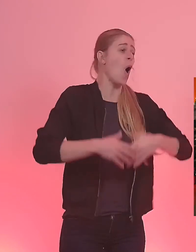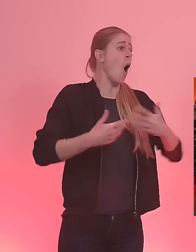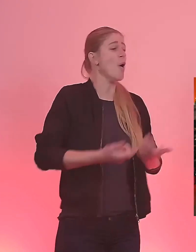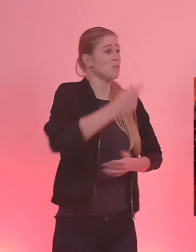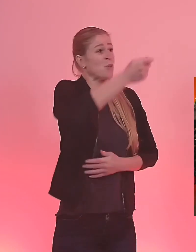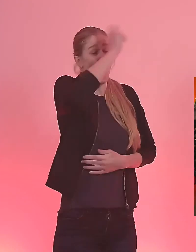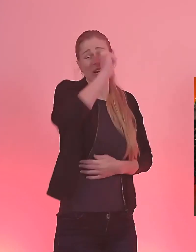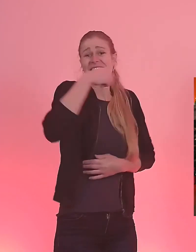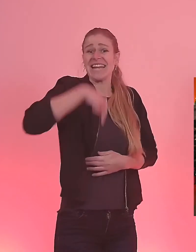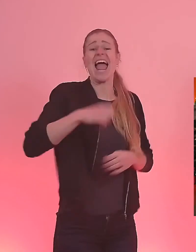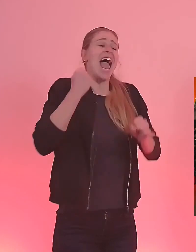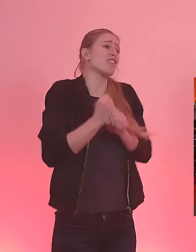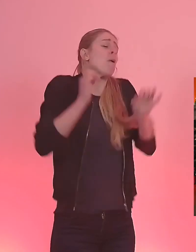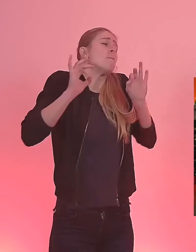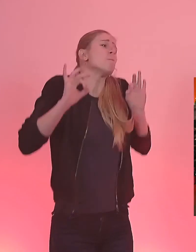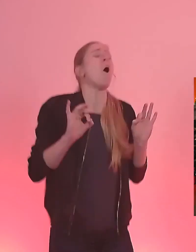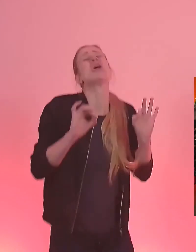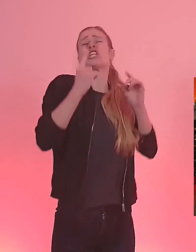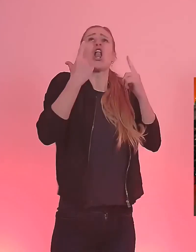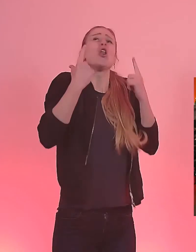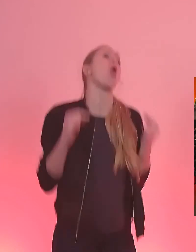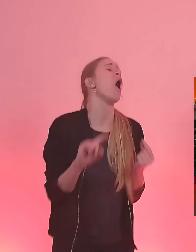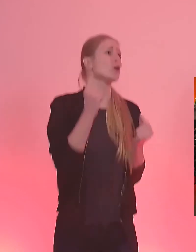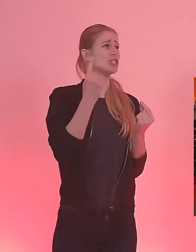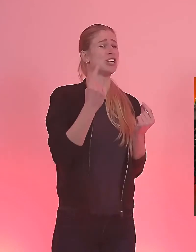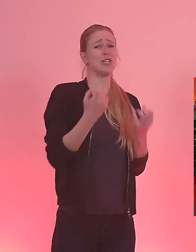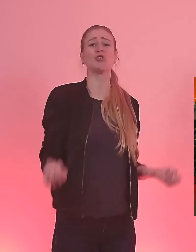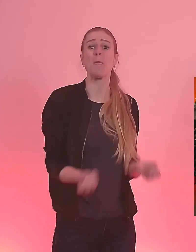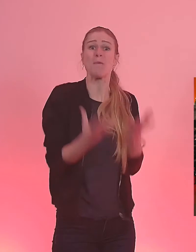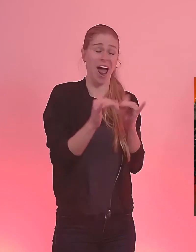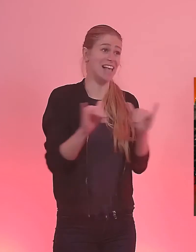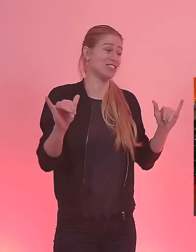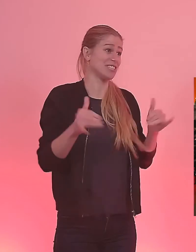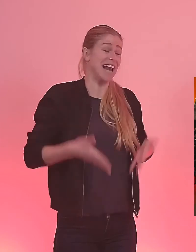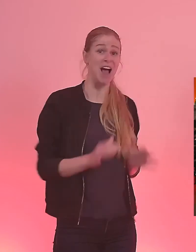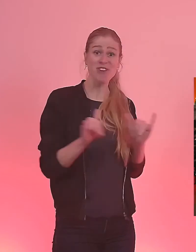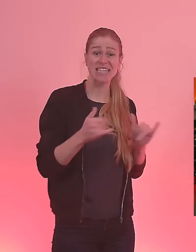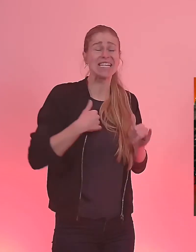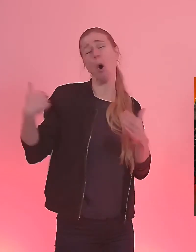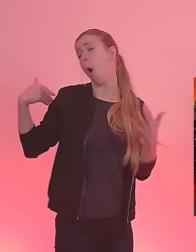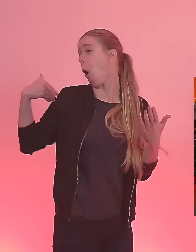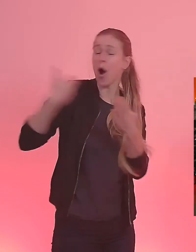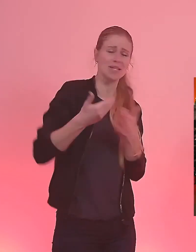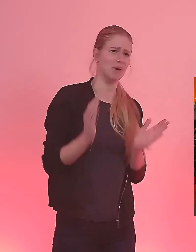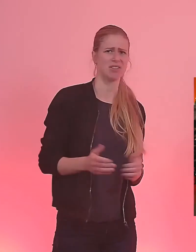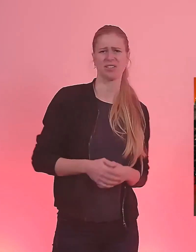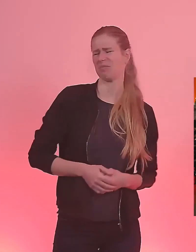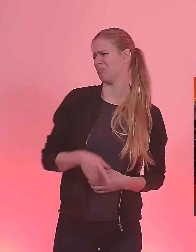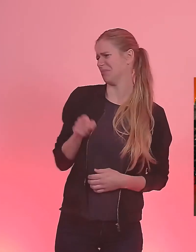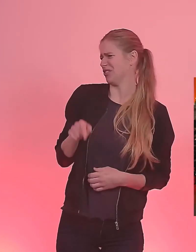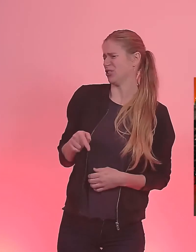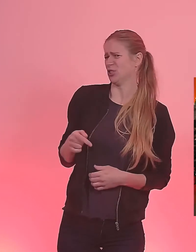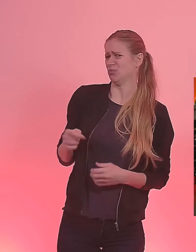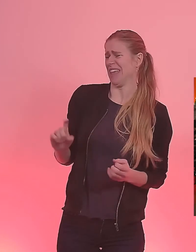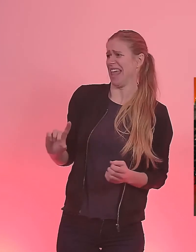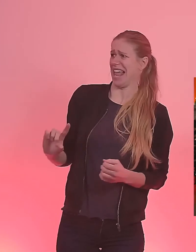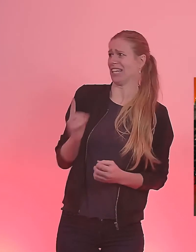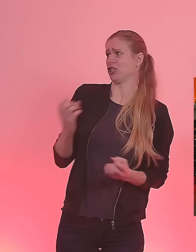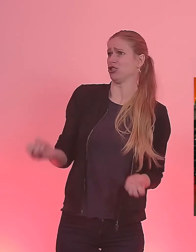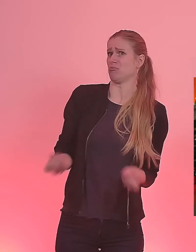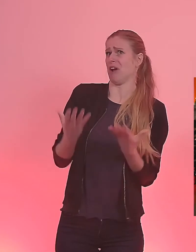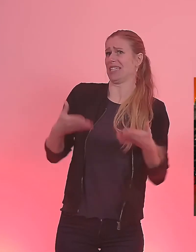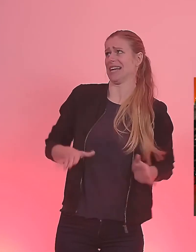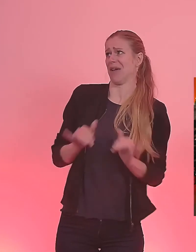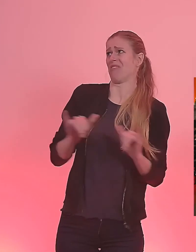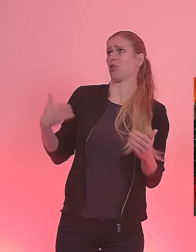Dit was echt de mooiste, leukste surprise kraamfeest die ik ooit heb gehad. Maar dit was pas je eerste surprise kraamfeest ooit, dus hoe weet je dat